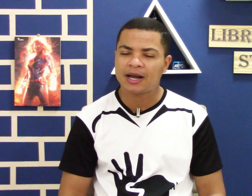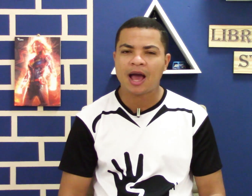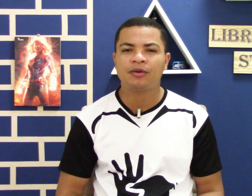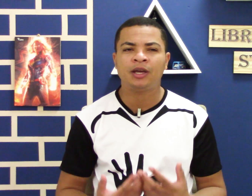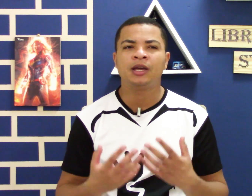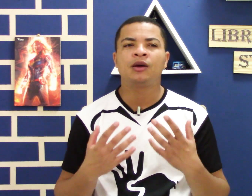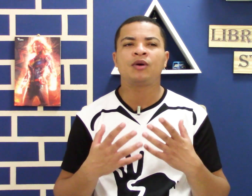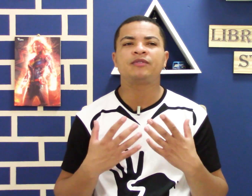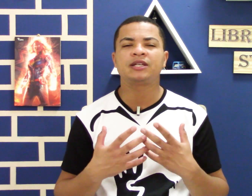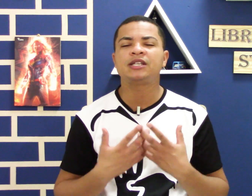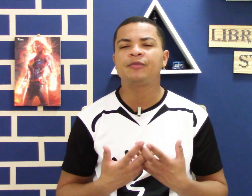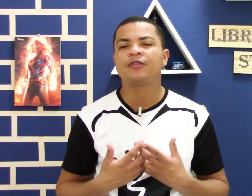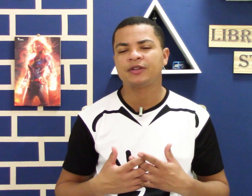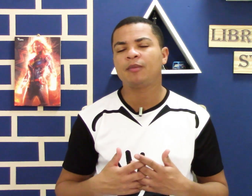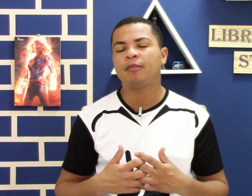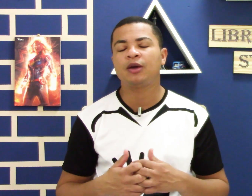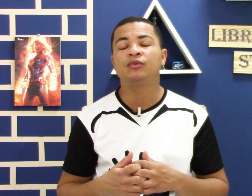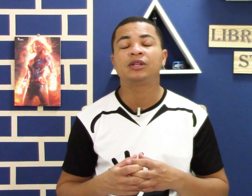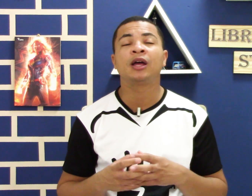claro, que quando você sempre for fazer uma pergunta,